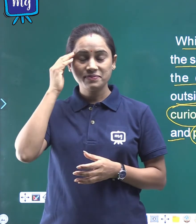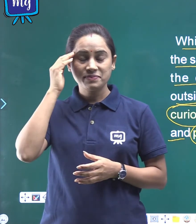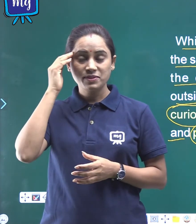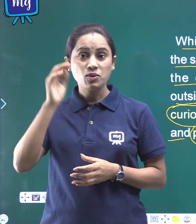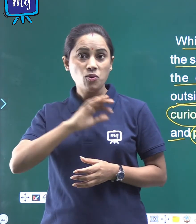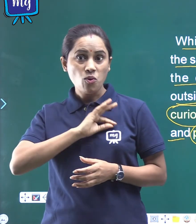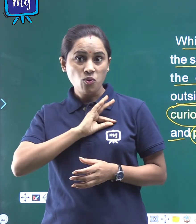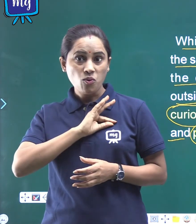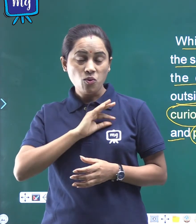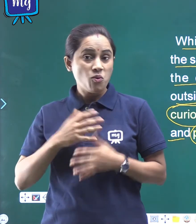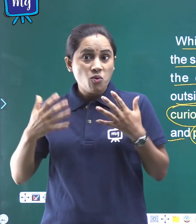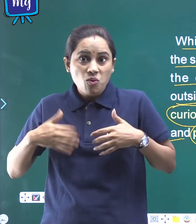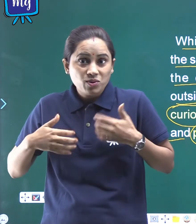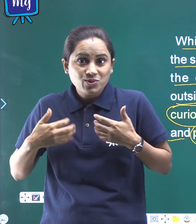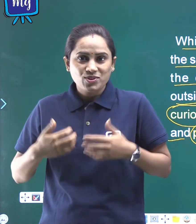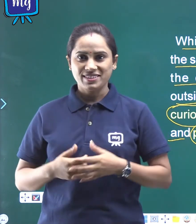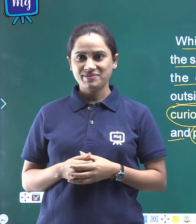उत्सुक,